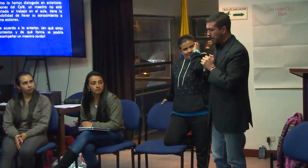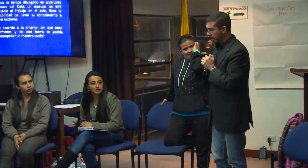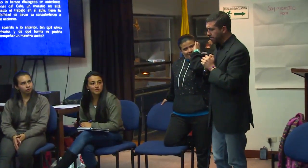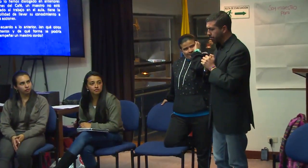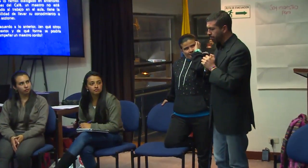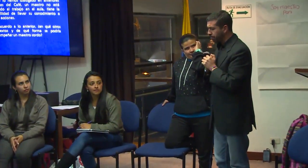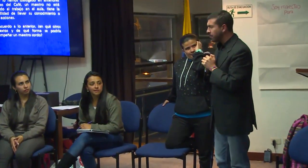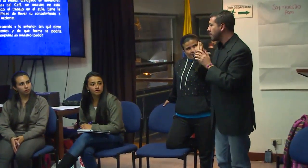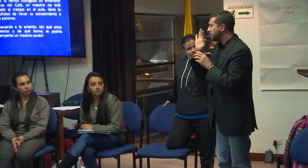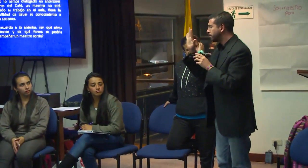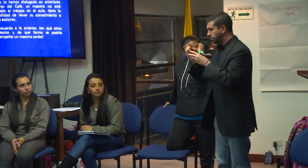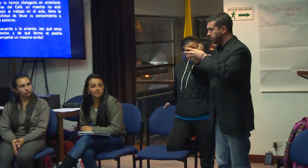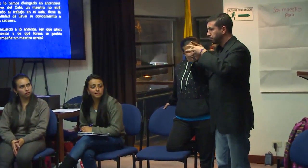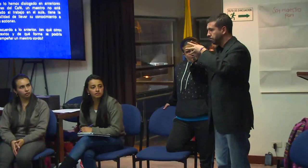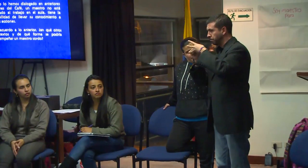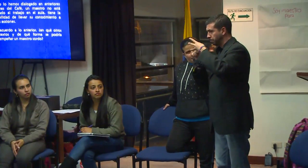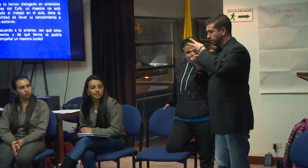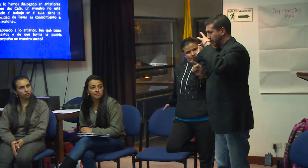ha permitido reflexionar.